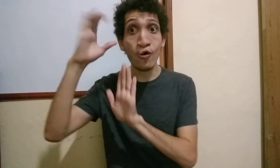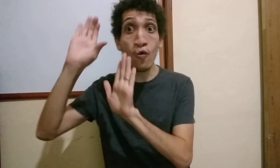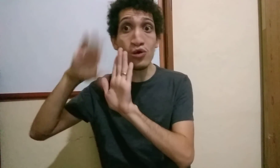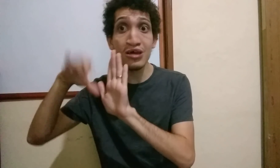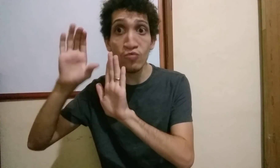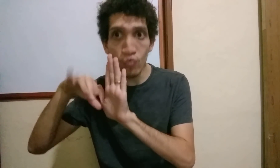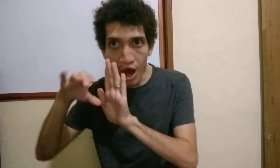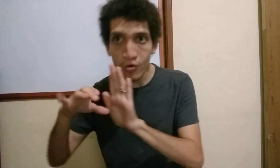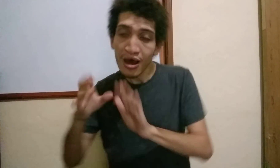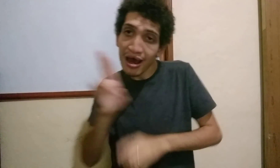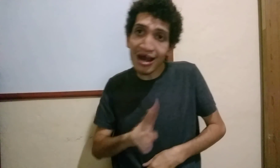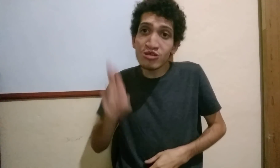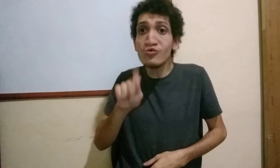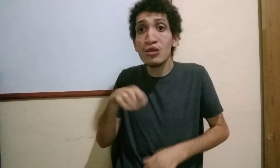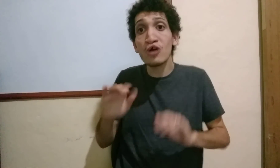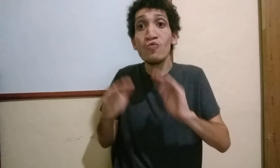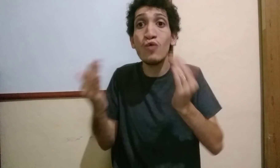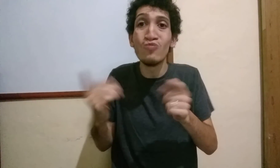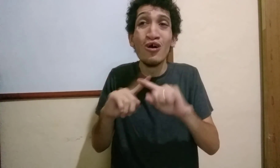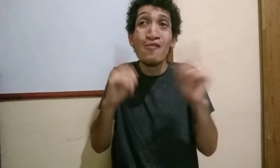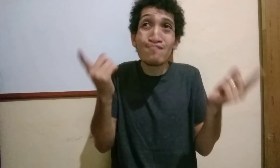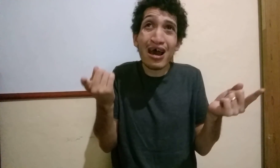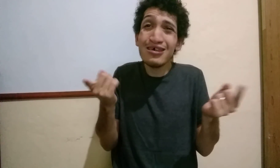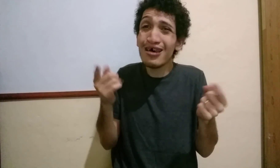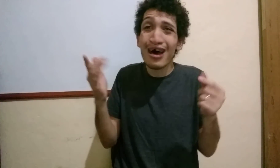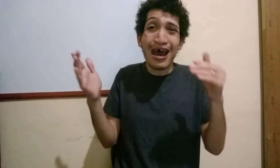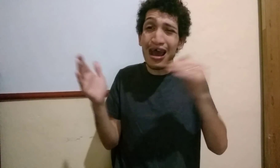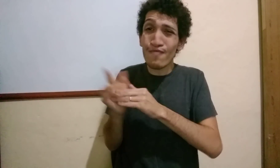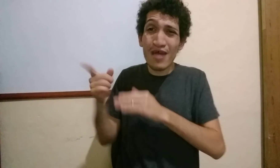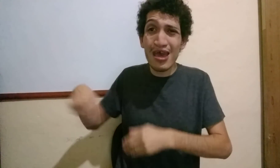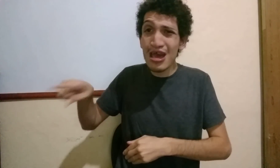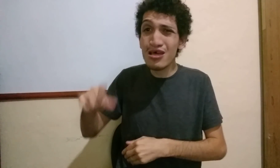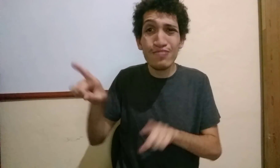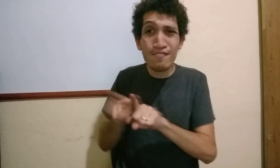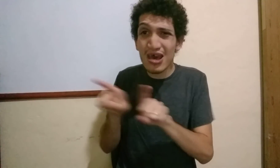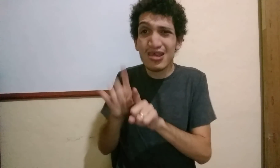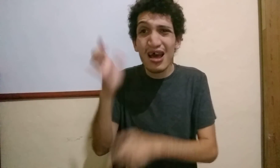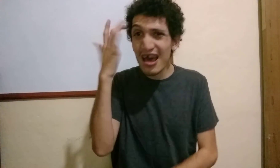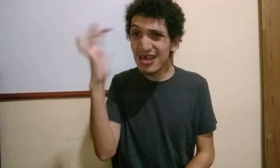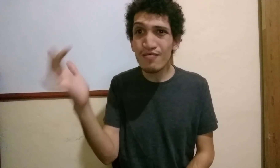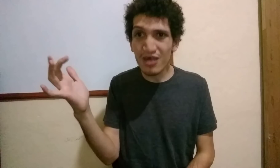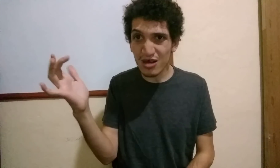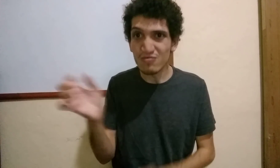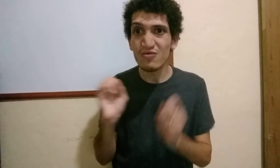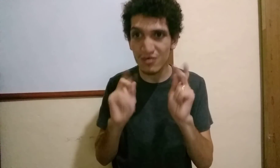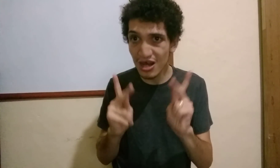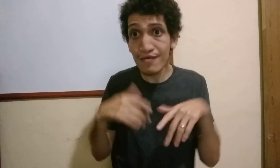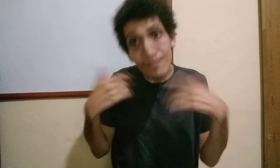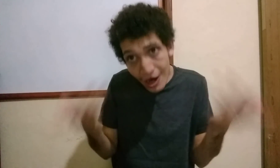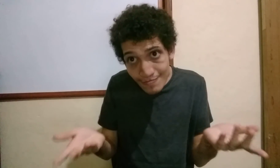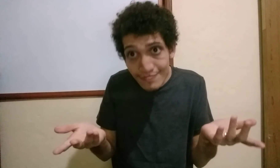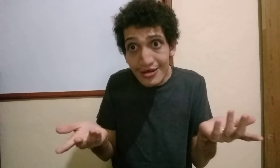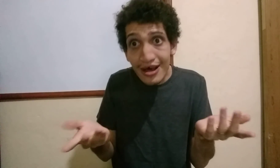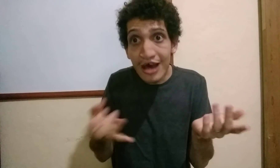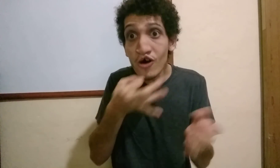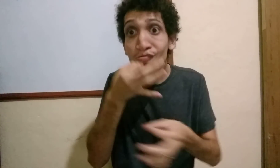conceitual! Aí o sinal de quando! Mas! Até eles! Também! estranho! Então! É só um